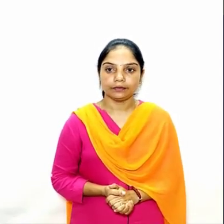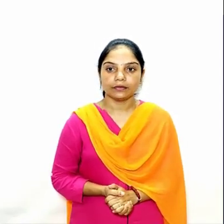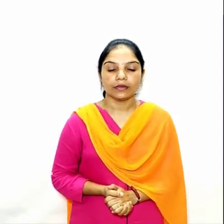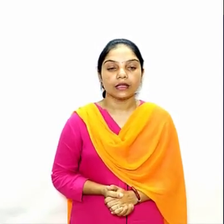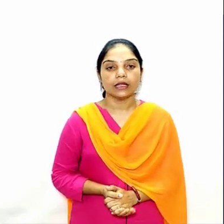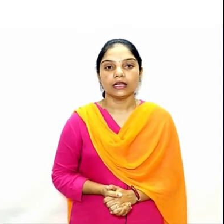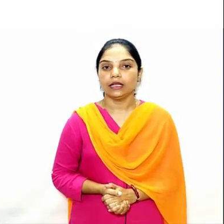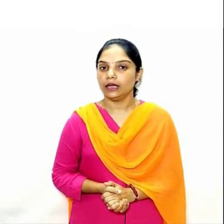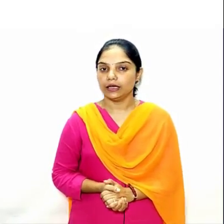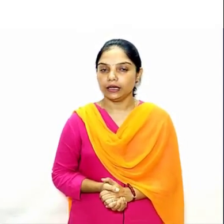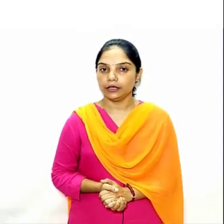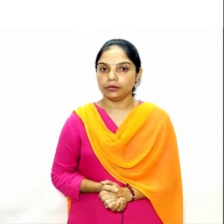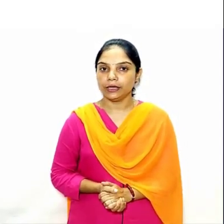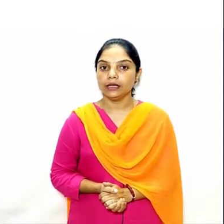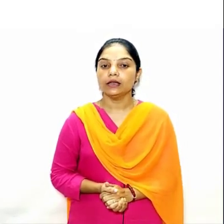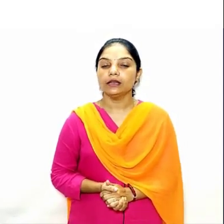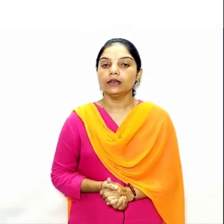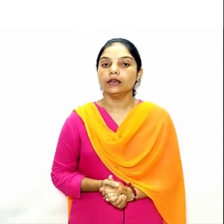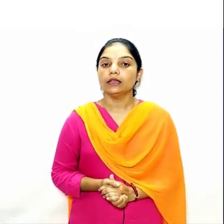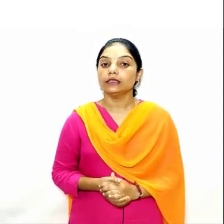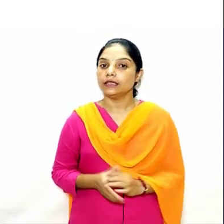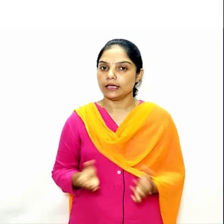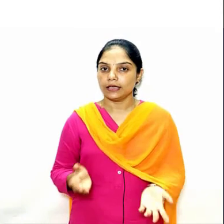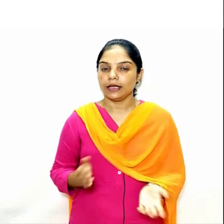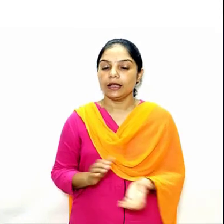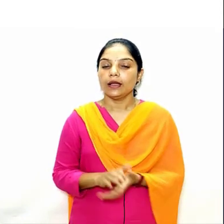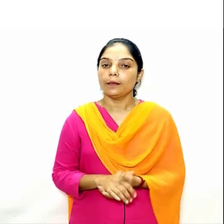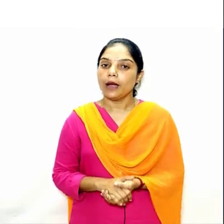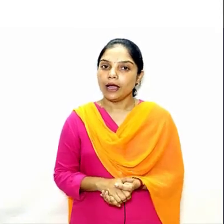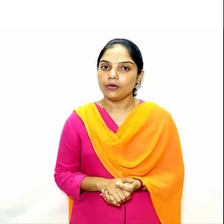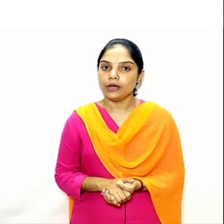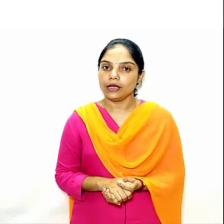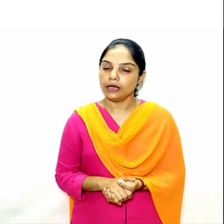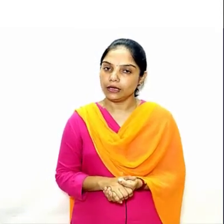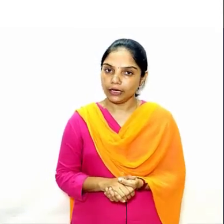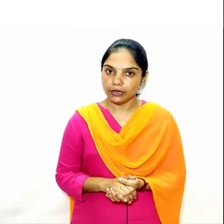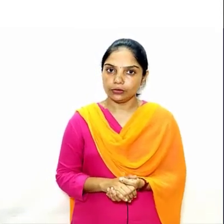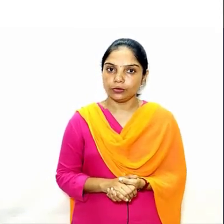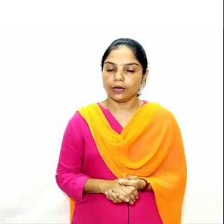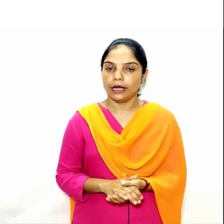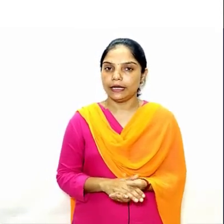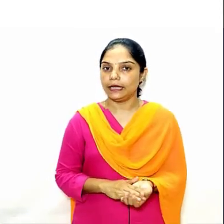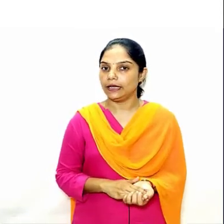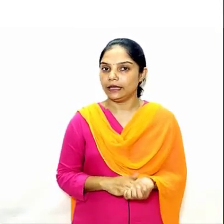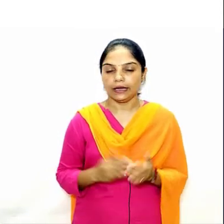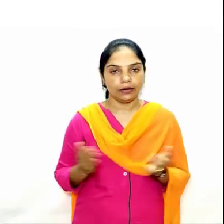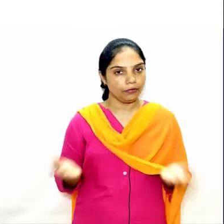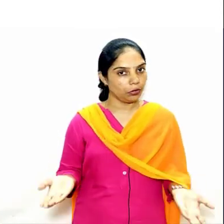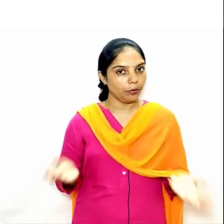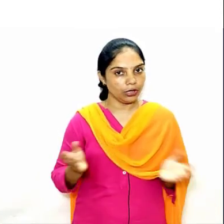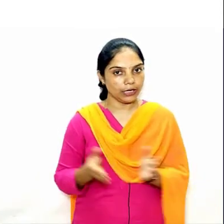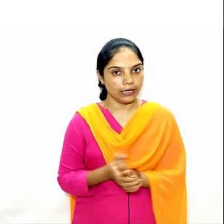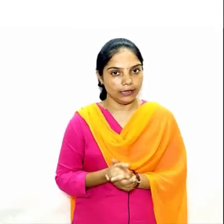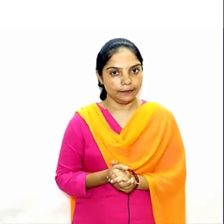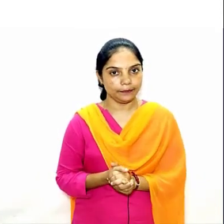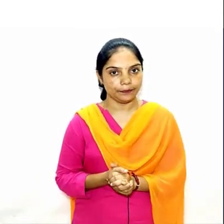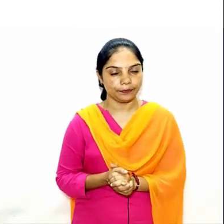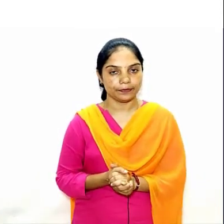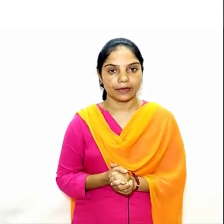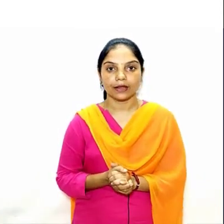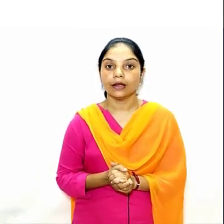करना। क्या करना है तुम्हें? जैसे भालू ने ठंड दूर भगाने के लिए फुटबॉल